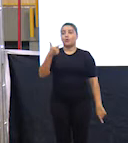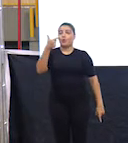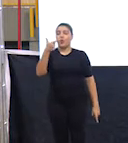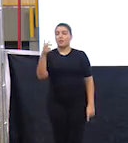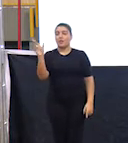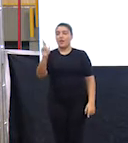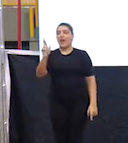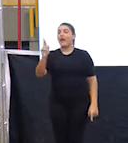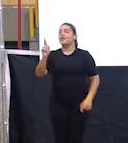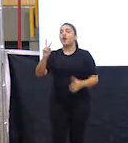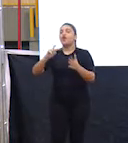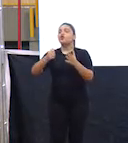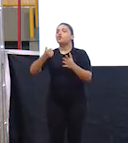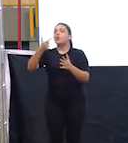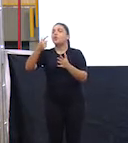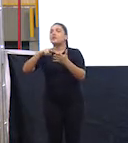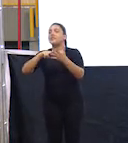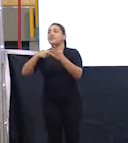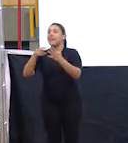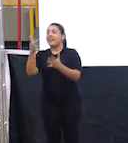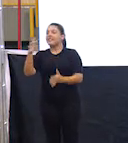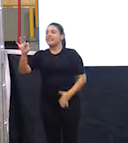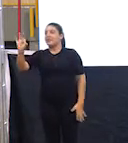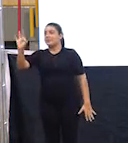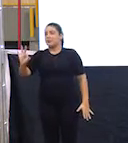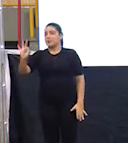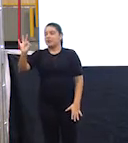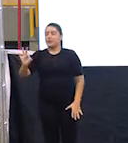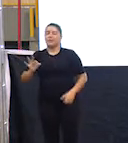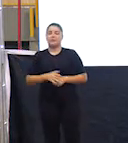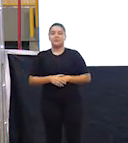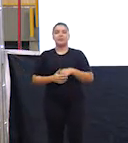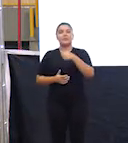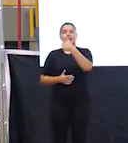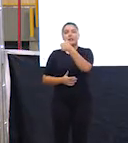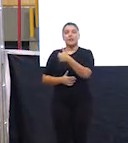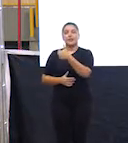mais 10%, que é 12. Portanto,